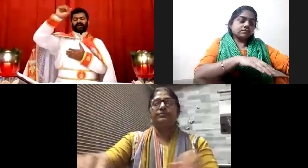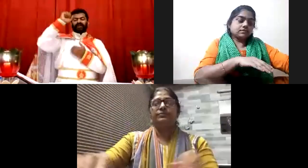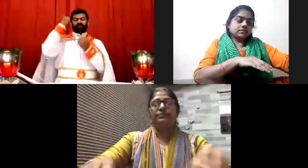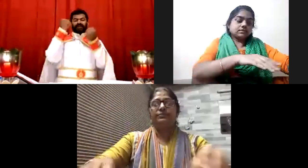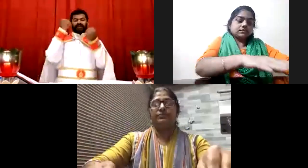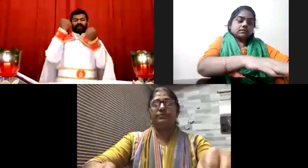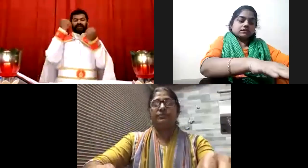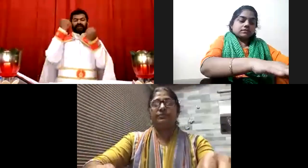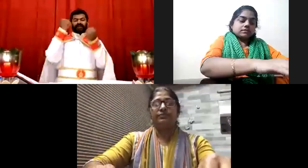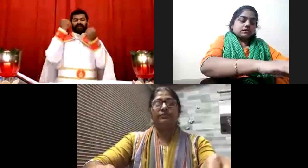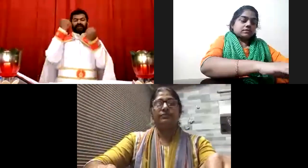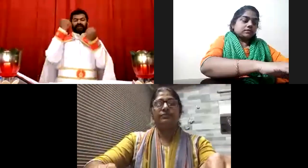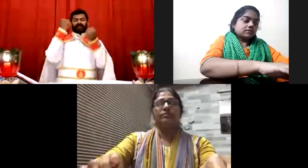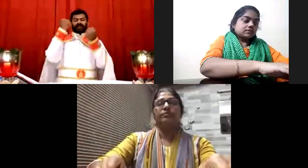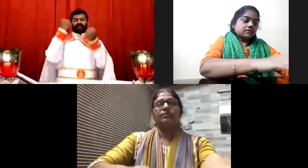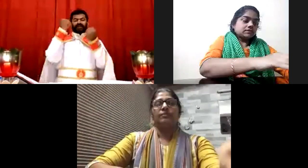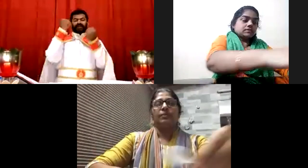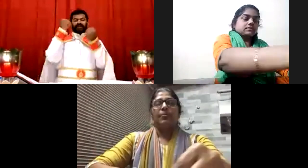കർത്താവേ